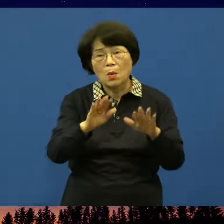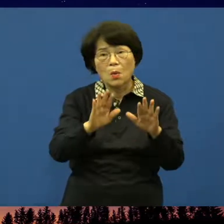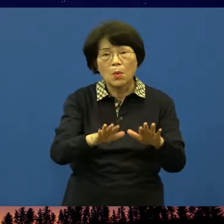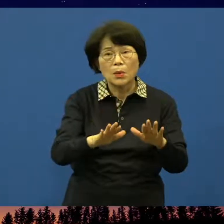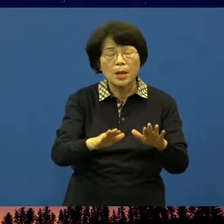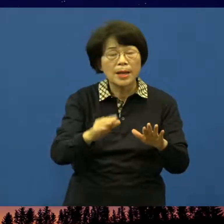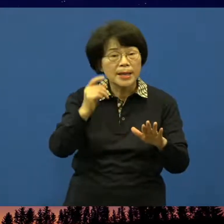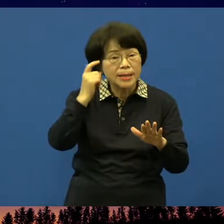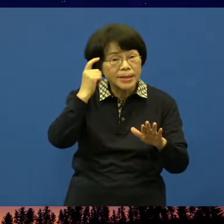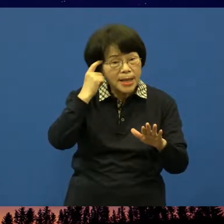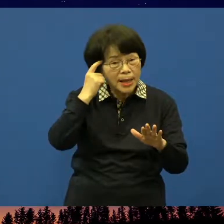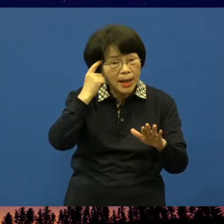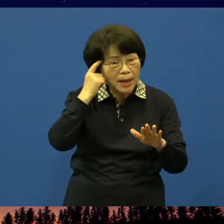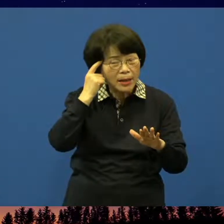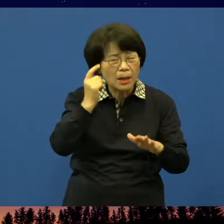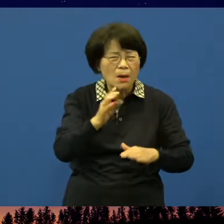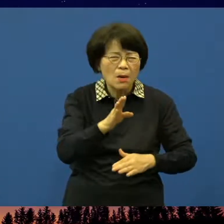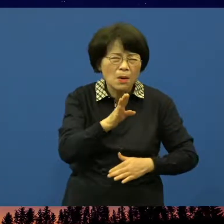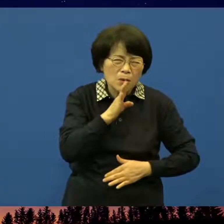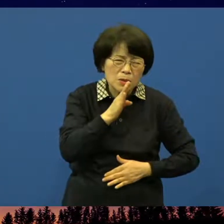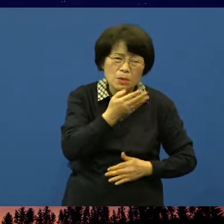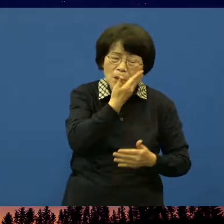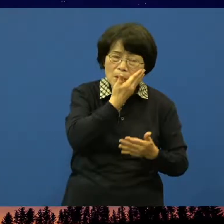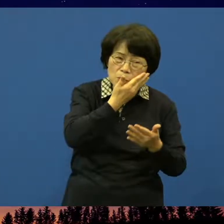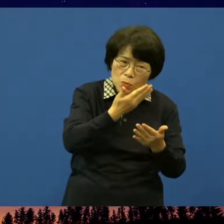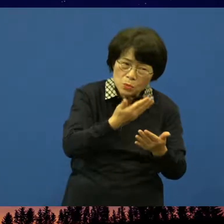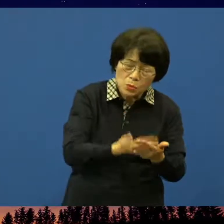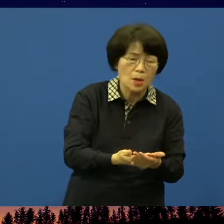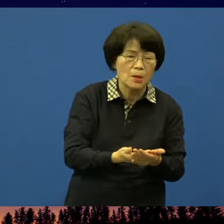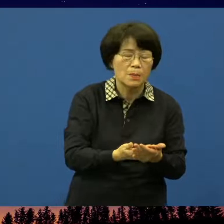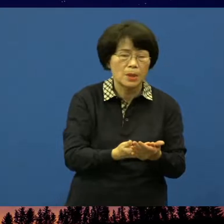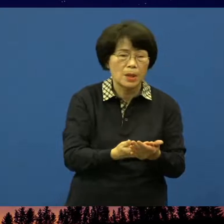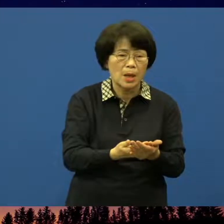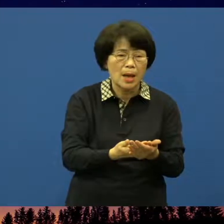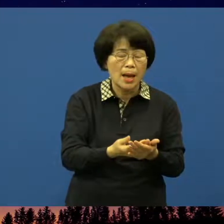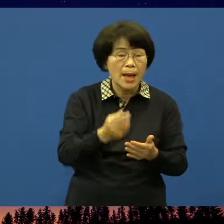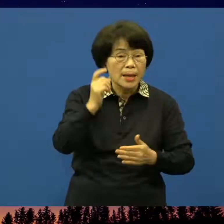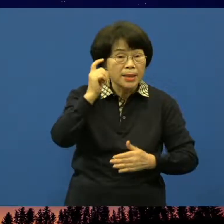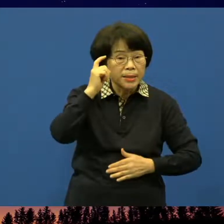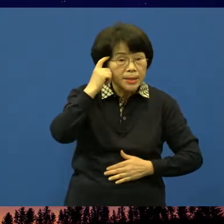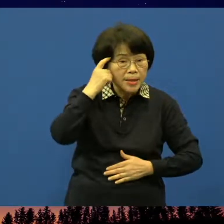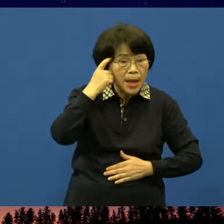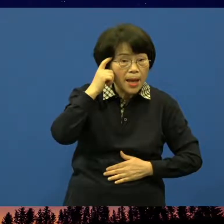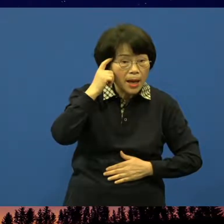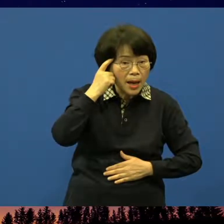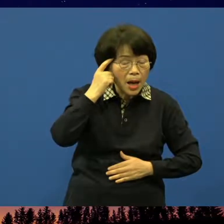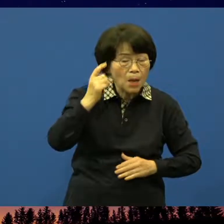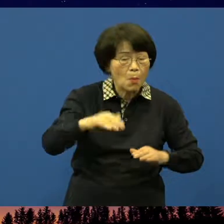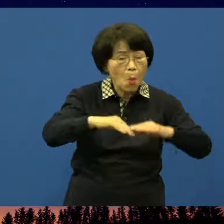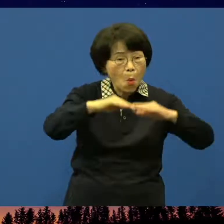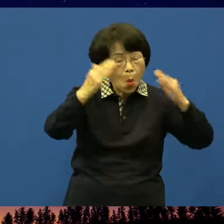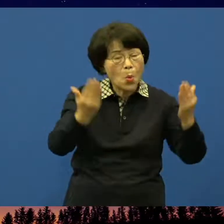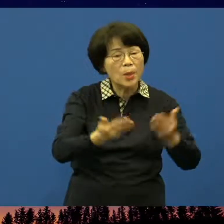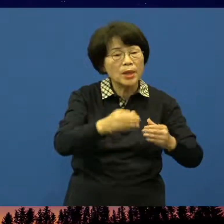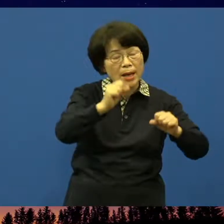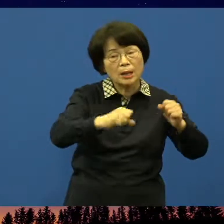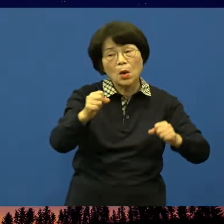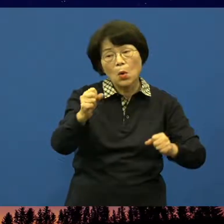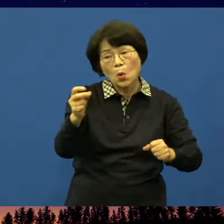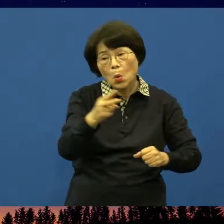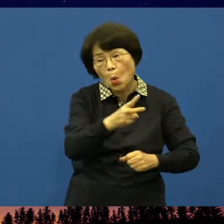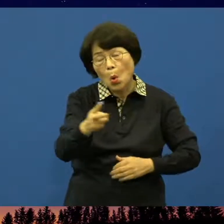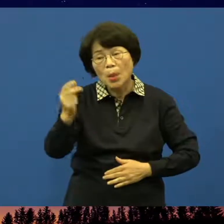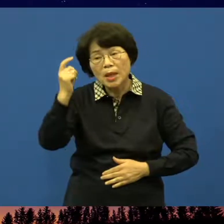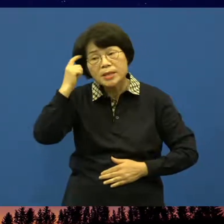여러분, 생각이 얼마나 중요한지 모릅니다. 생각이 얼마나 중요한지. 이 생각, 우리의 모든 행동은 생각에서 나온 겁니다.